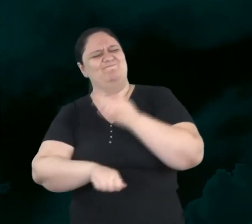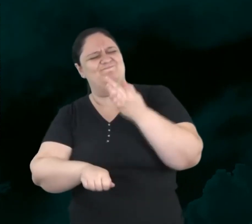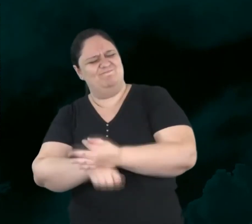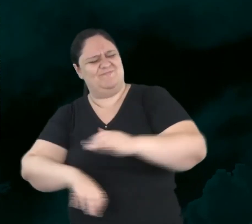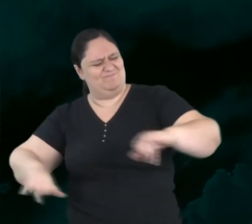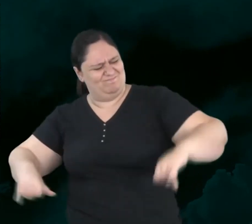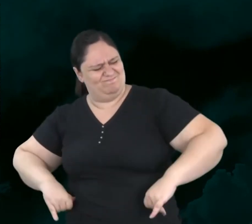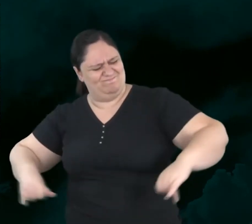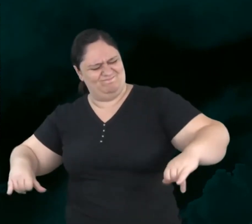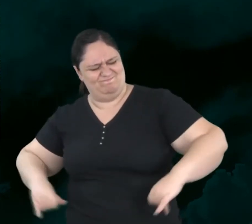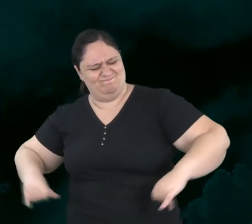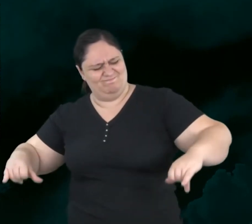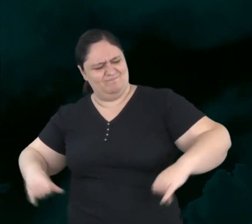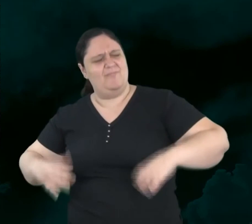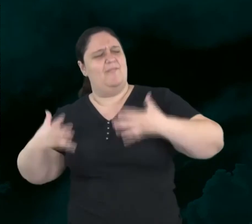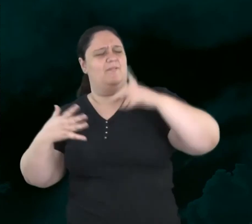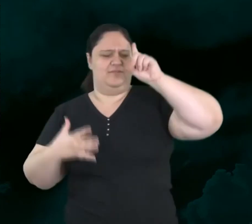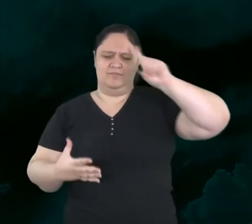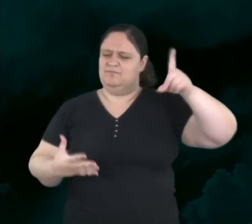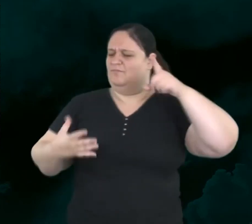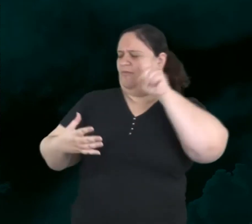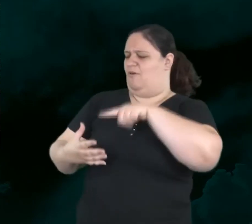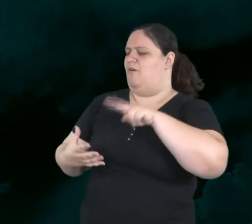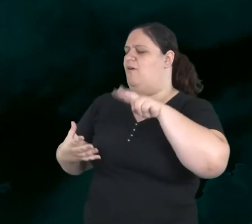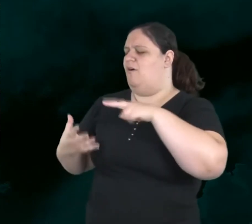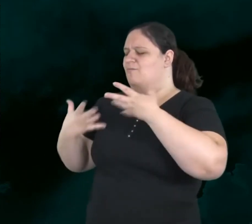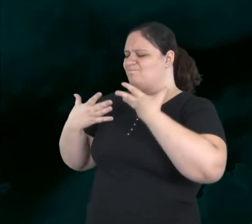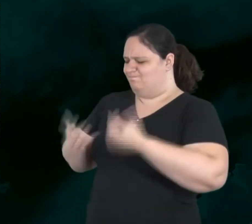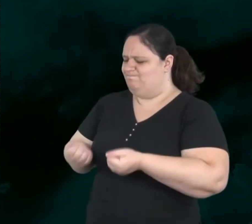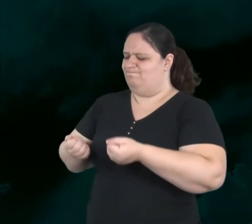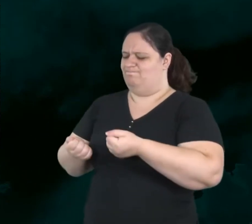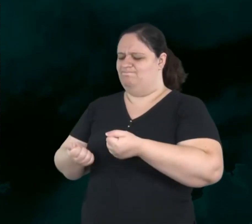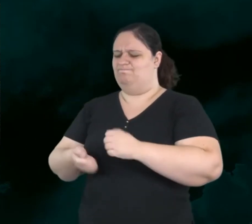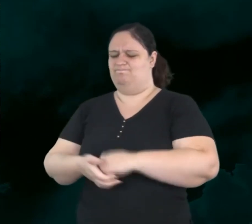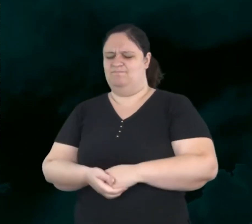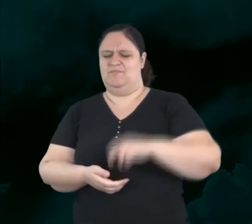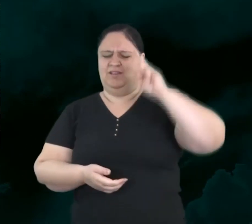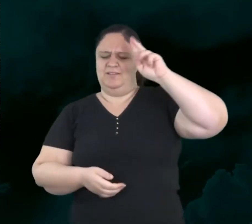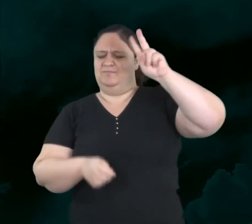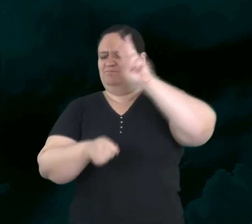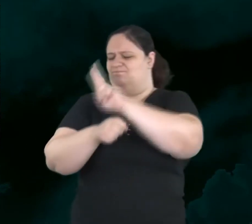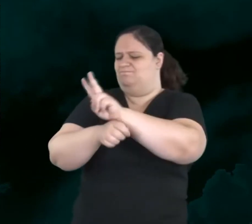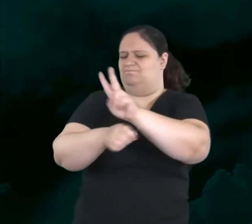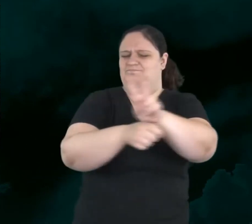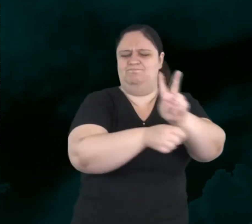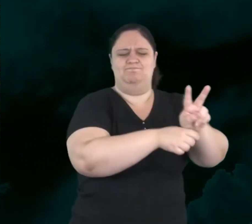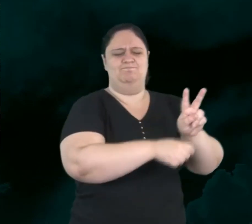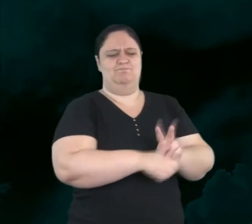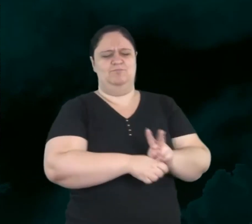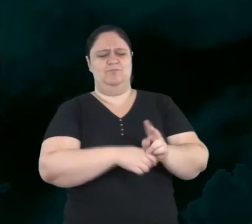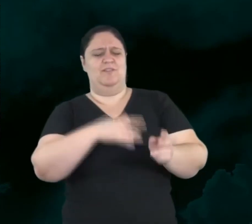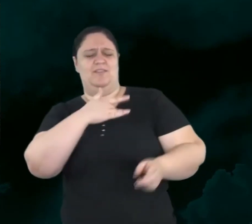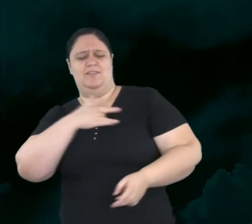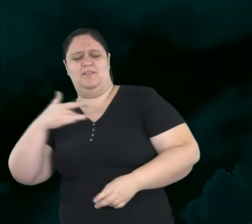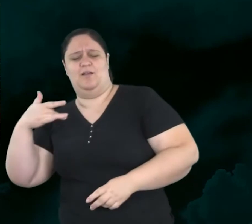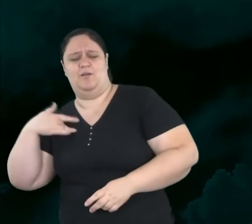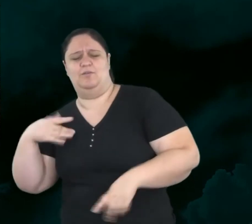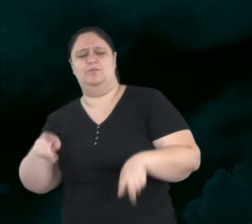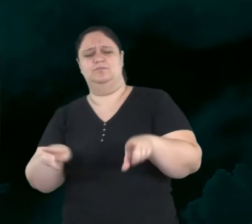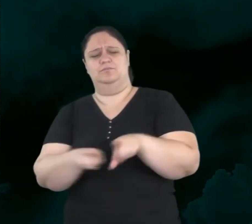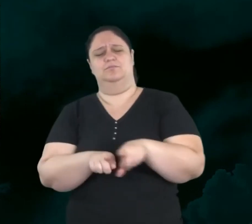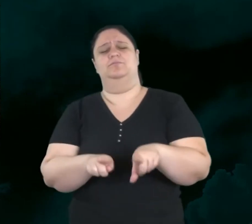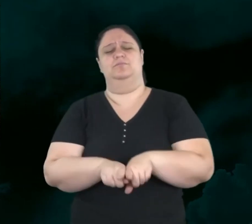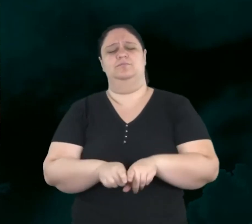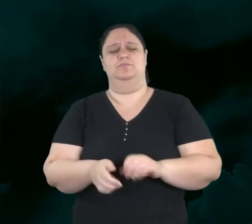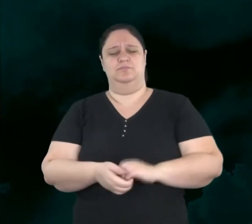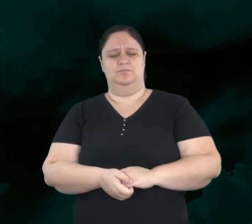de aprovação e de esperança. Senhor, guarde a todos, guarde a nossa saúde. Senhor,